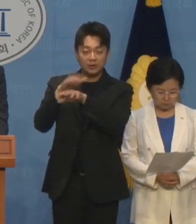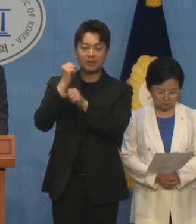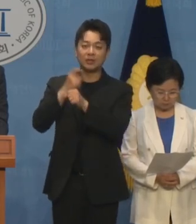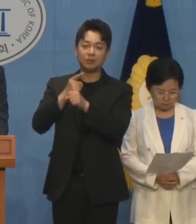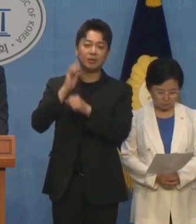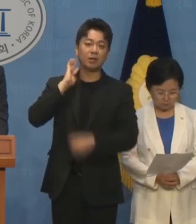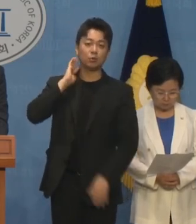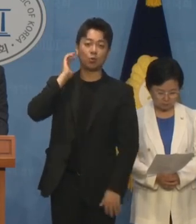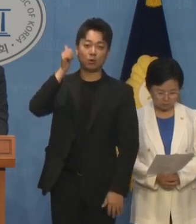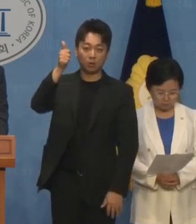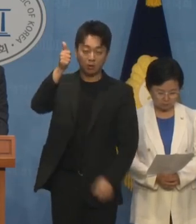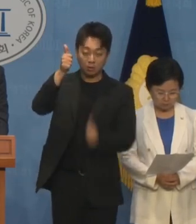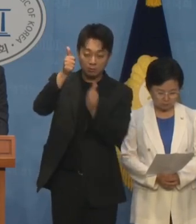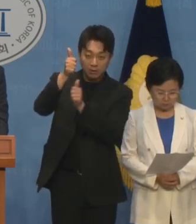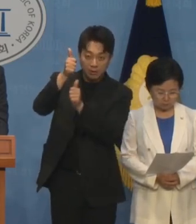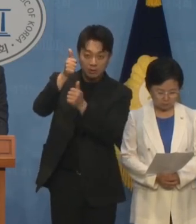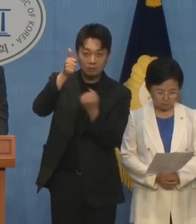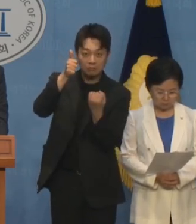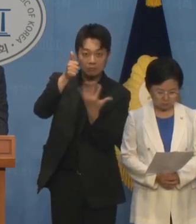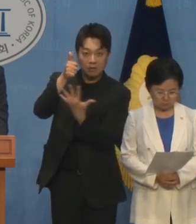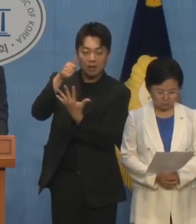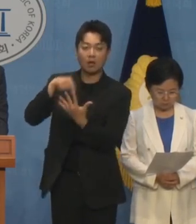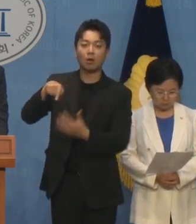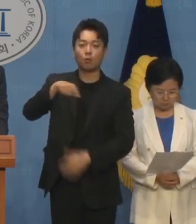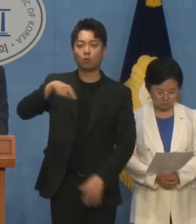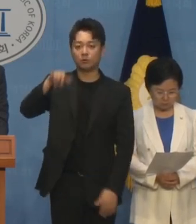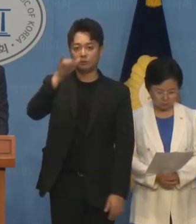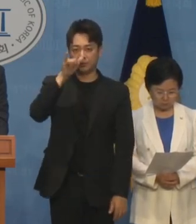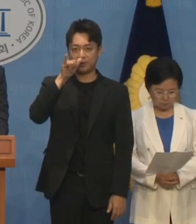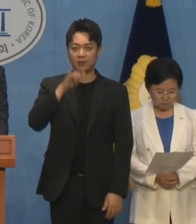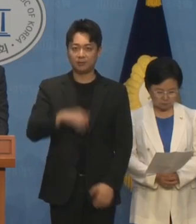윤석열 정권의 뜻대로 움직이고 있습니다.